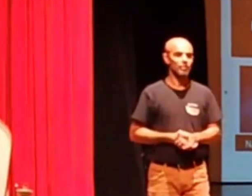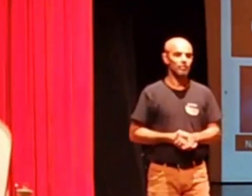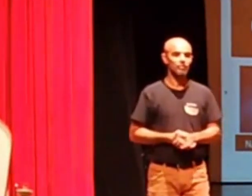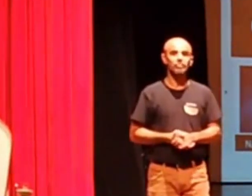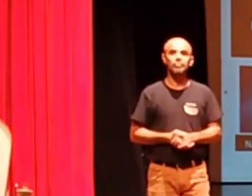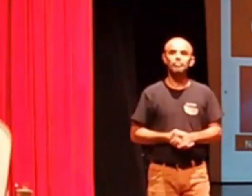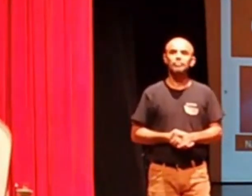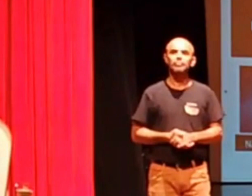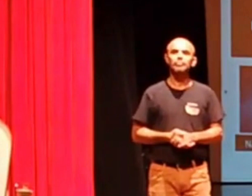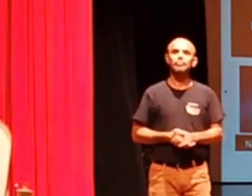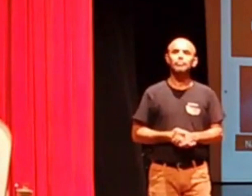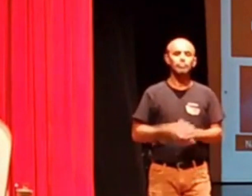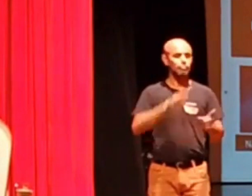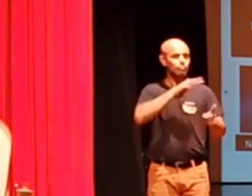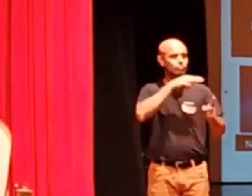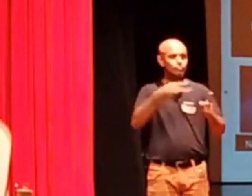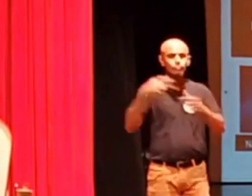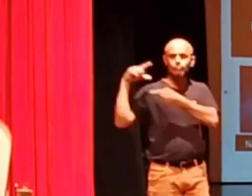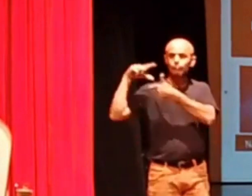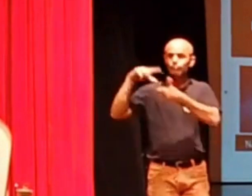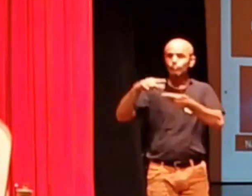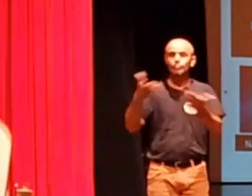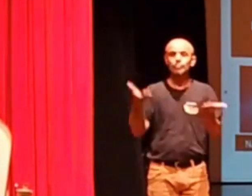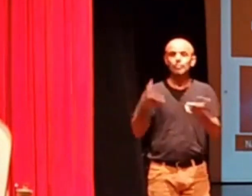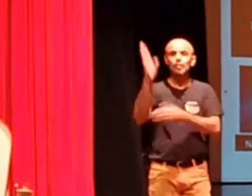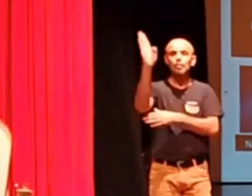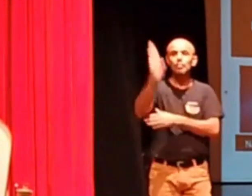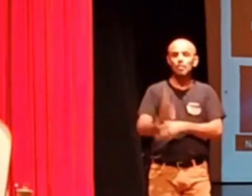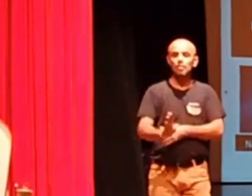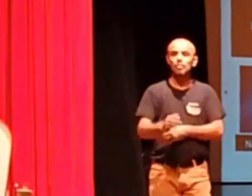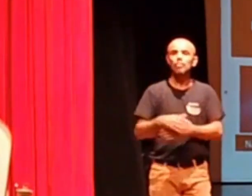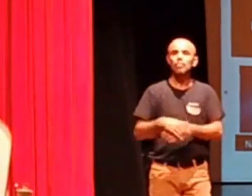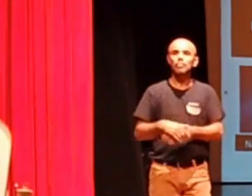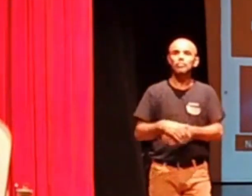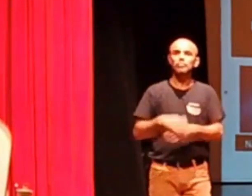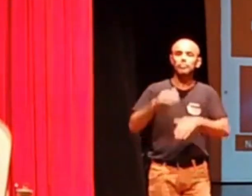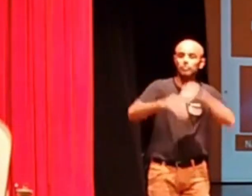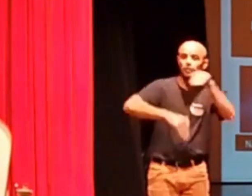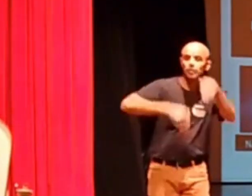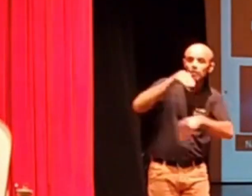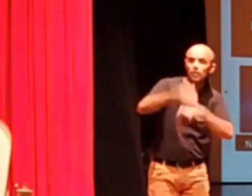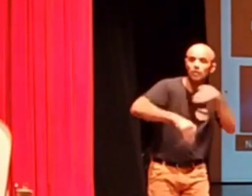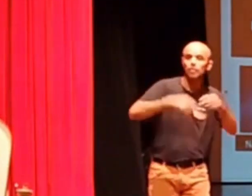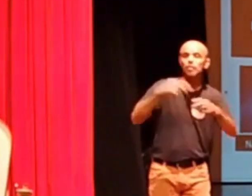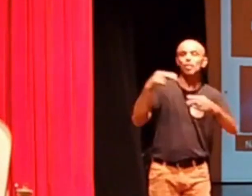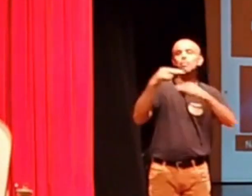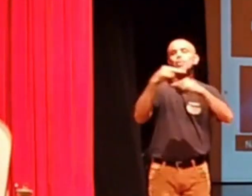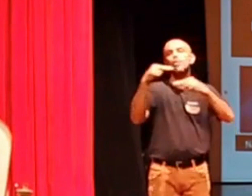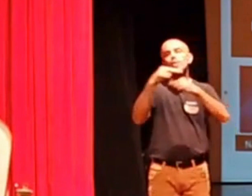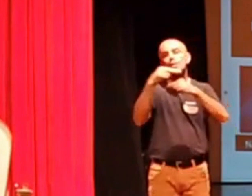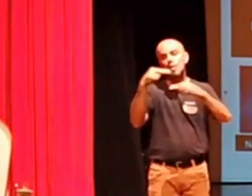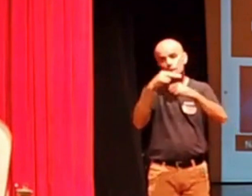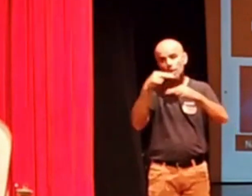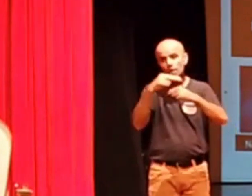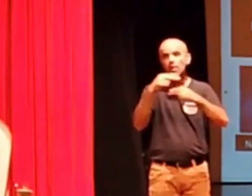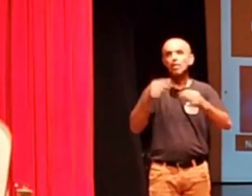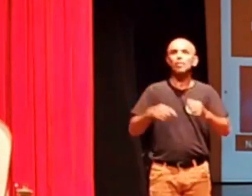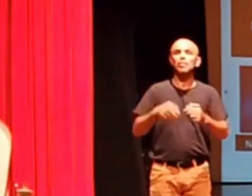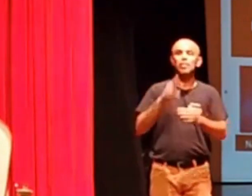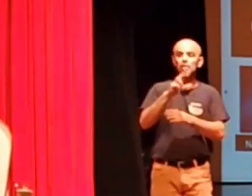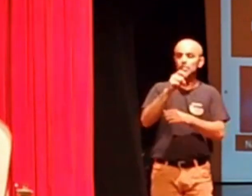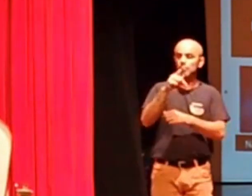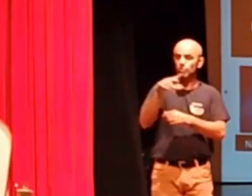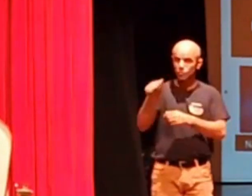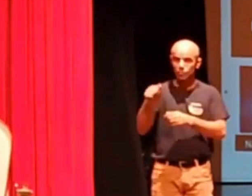Então, qual a visão do tratamento conservador no Brasil? Natação, pilates clássico clínico,